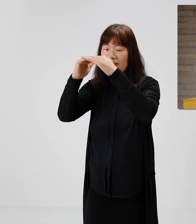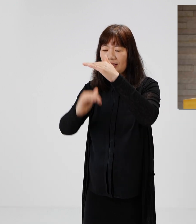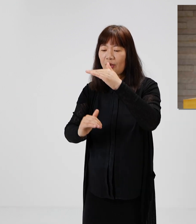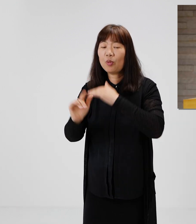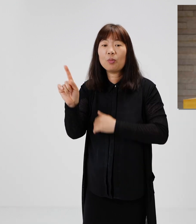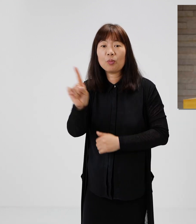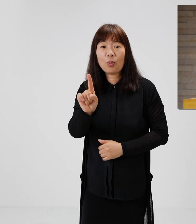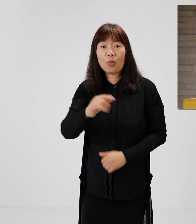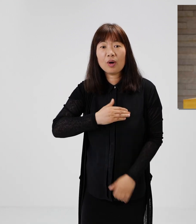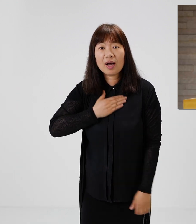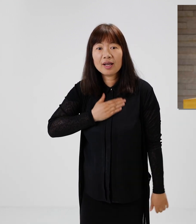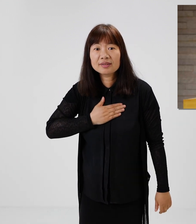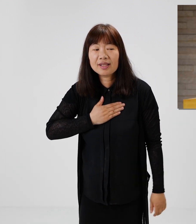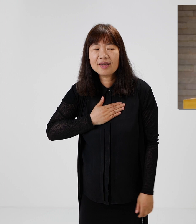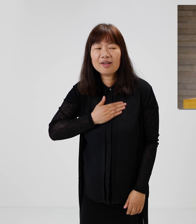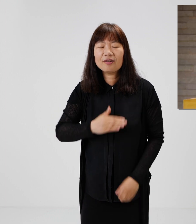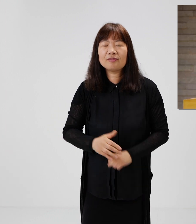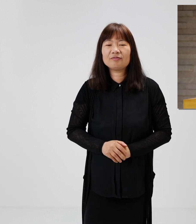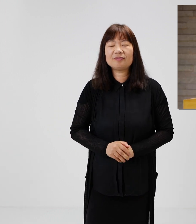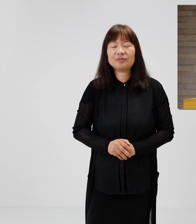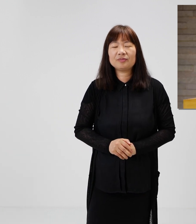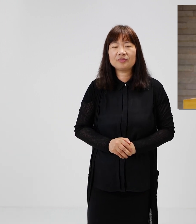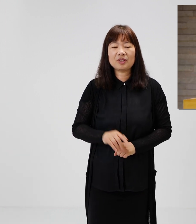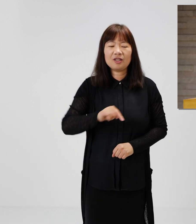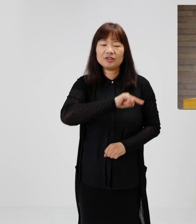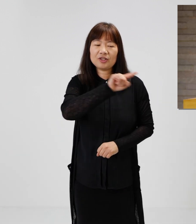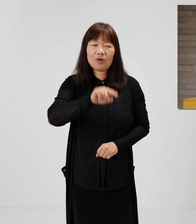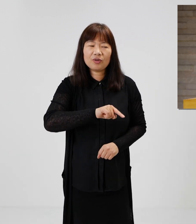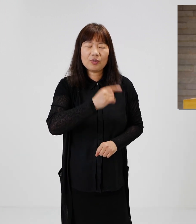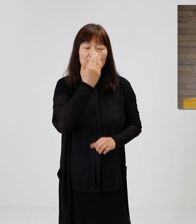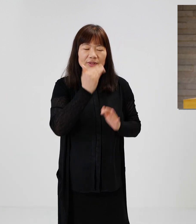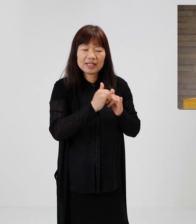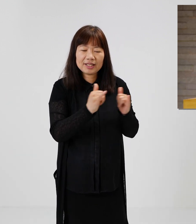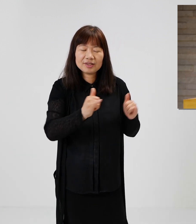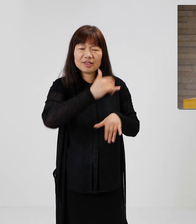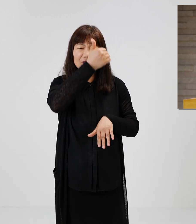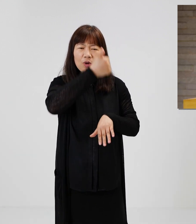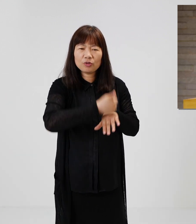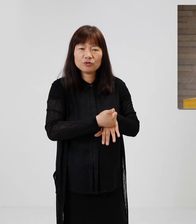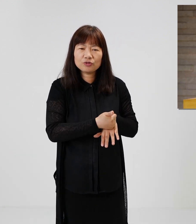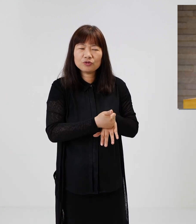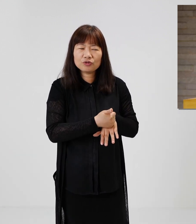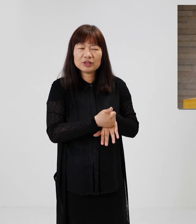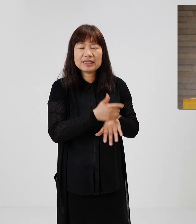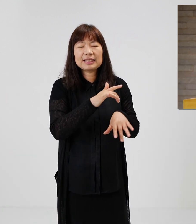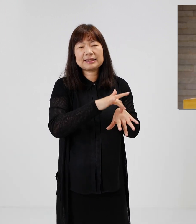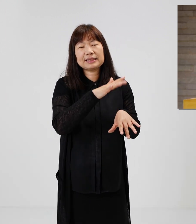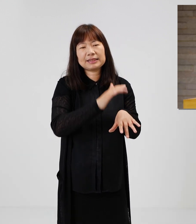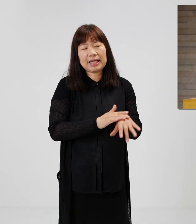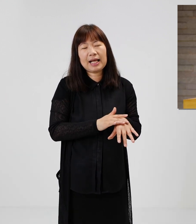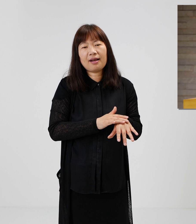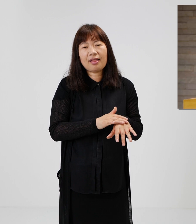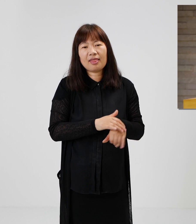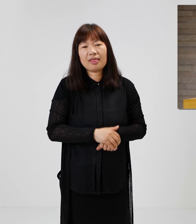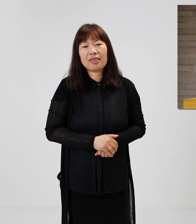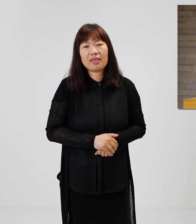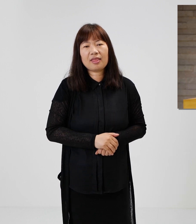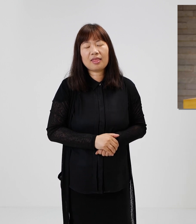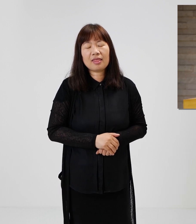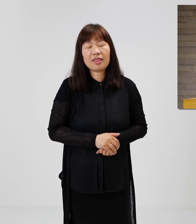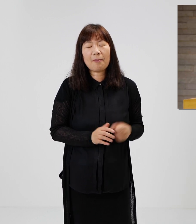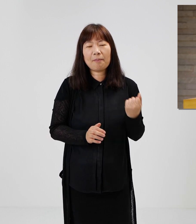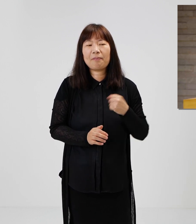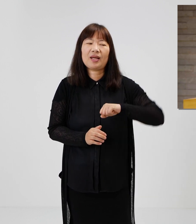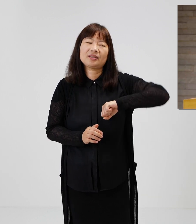뭐냐면 이렇게 하면 저들이 결국은 이들의 그 습관이